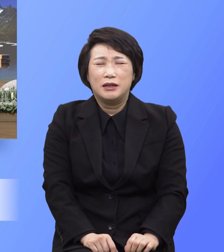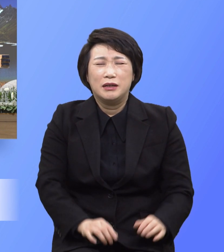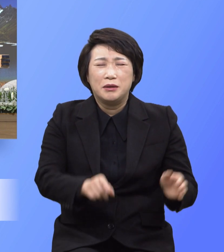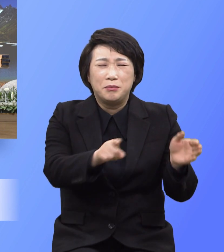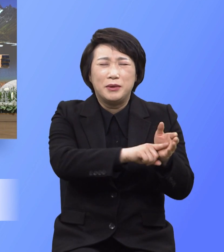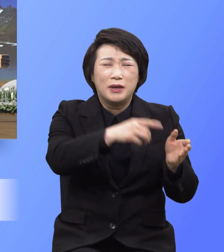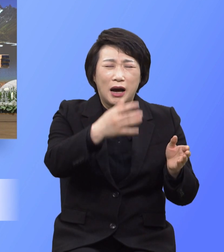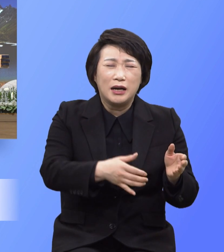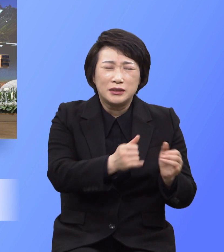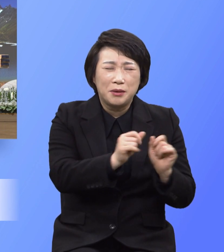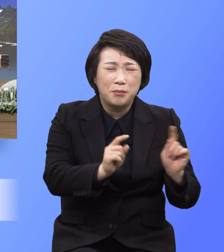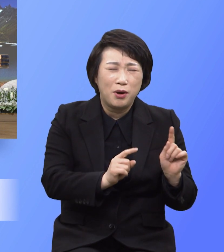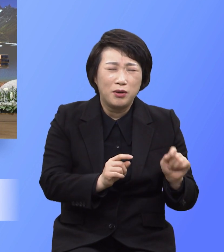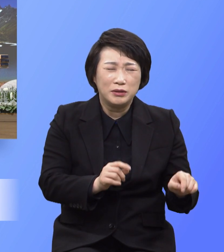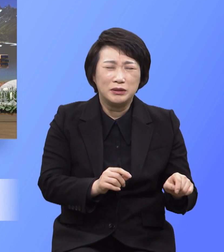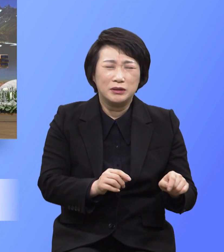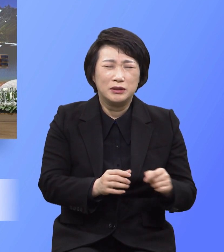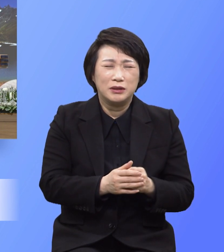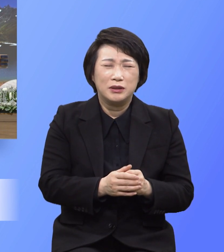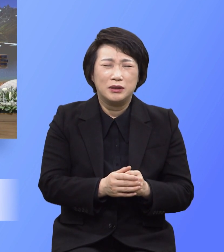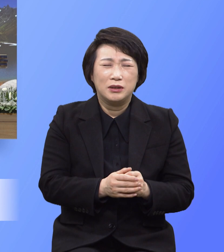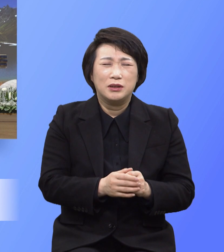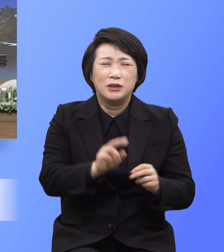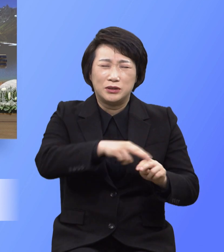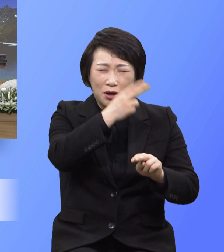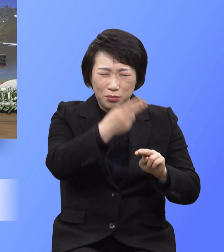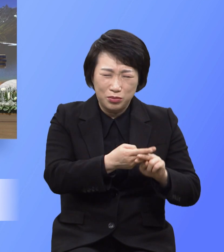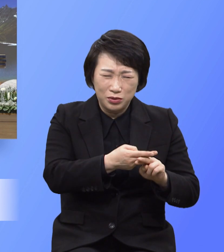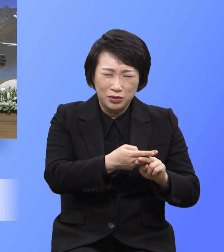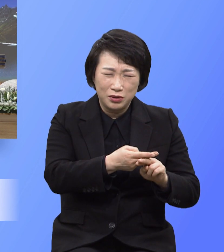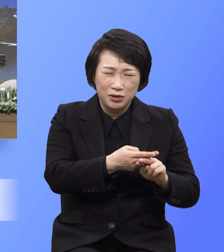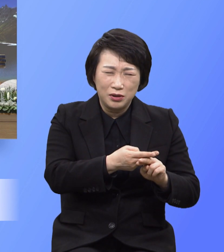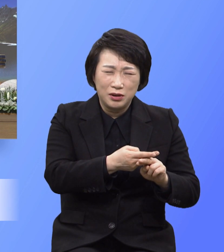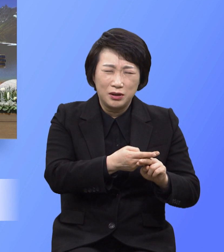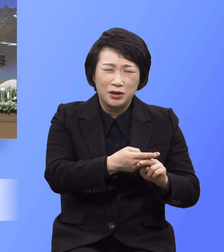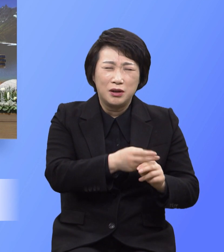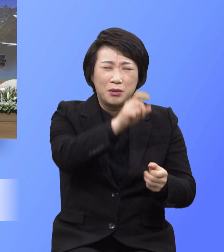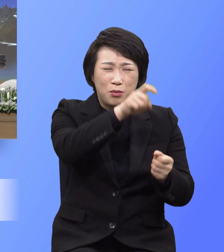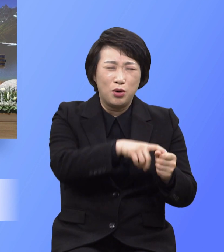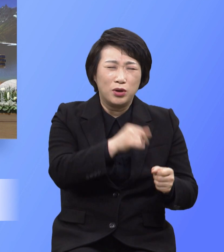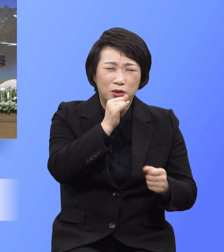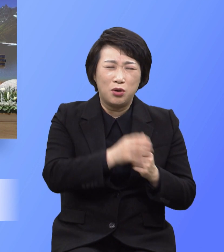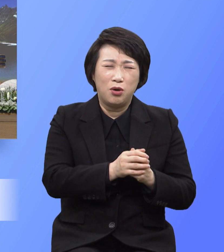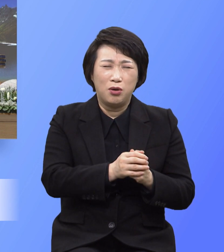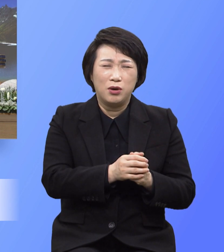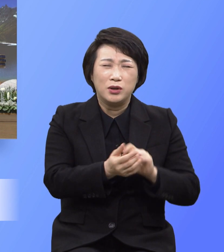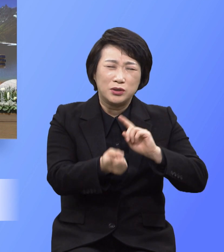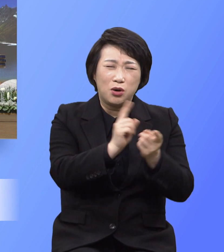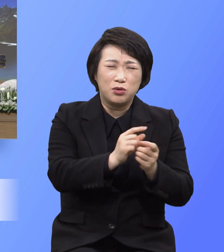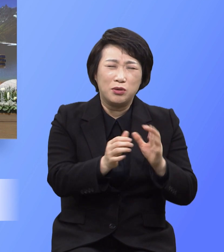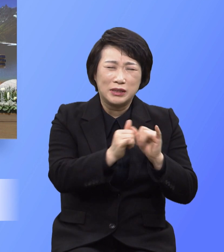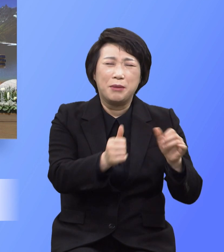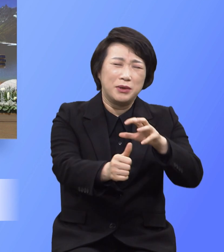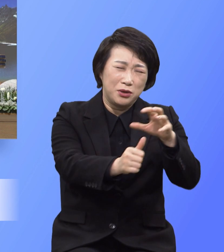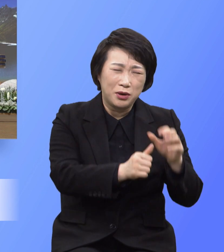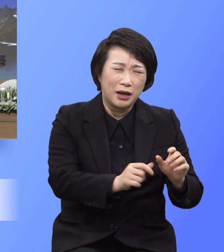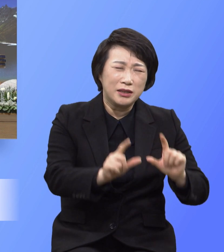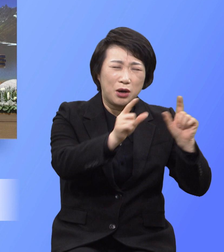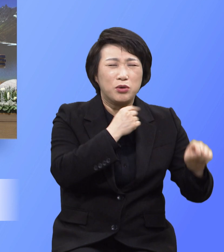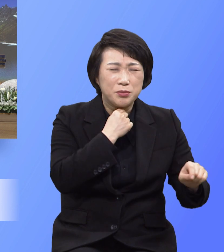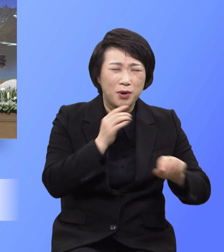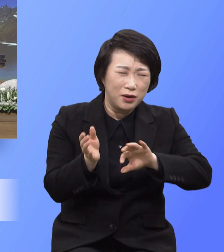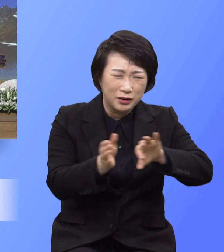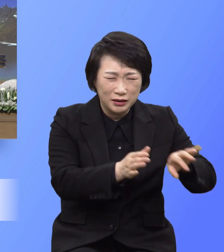세상 사람들은 서로를 물고 뜯고 살려고 하는데,